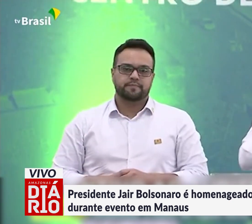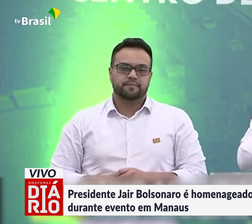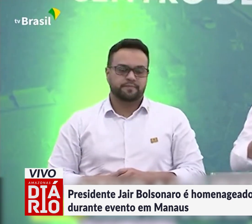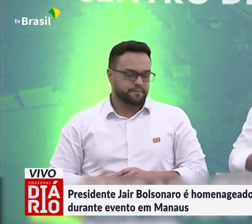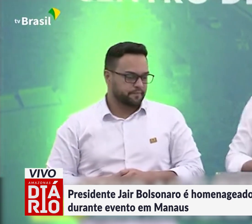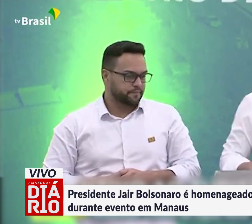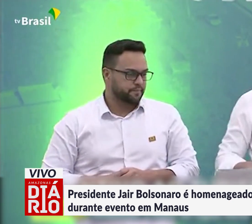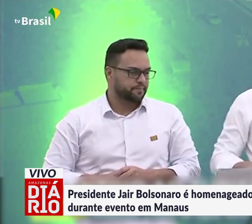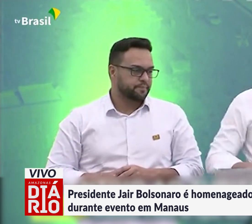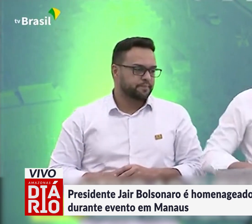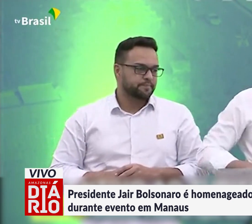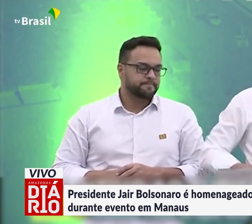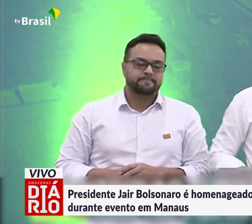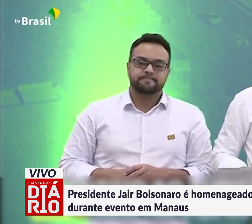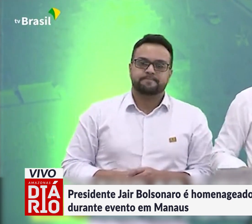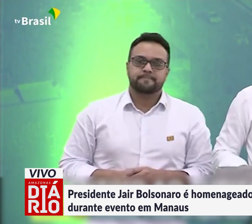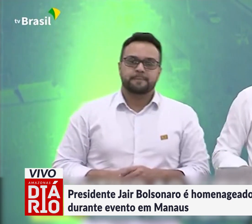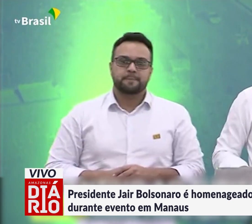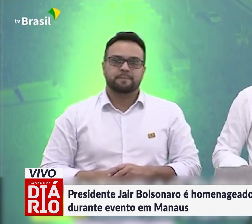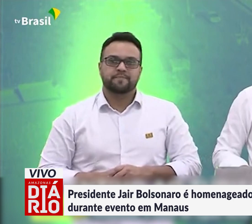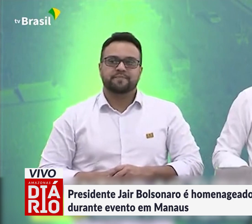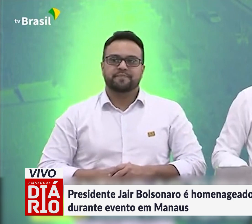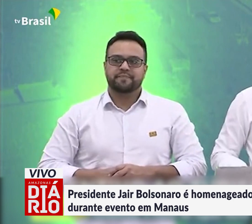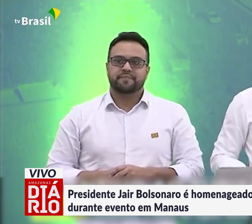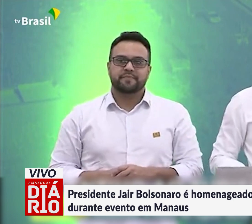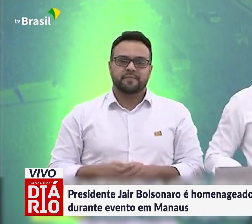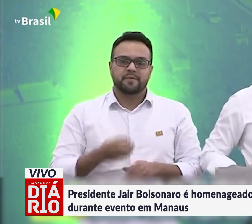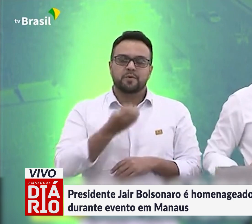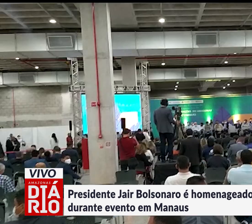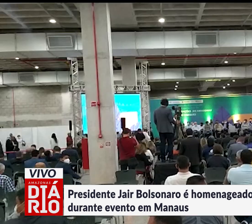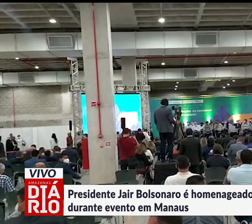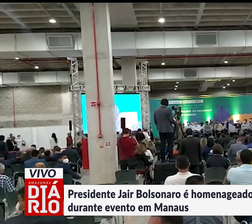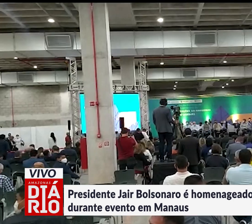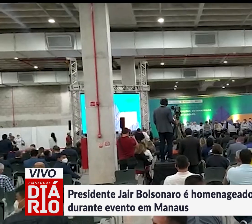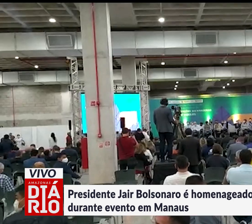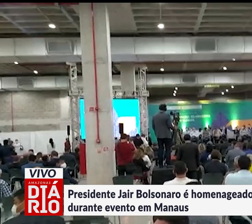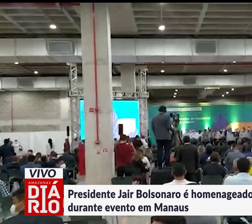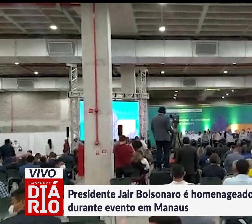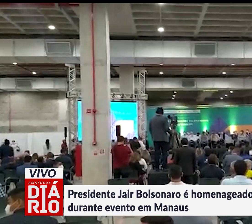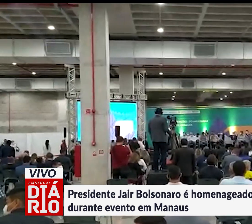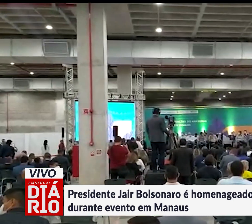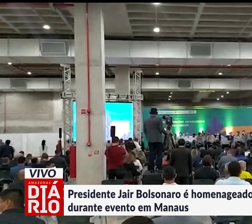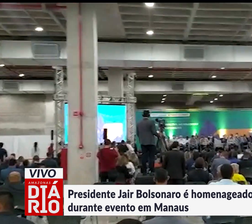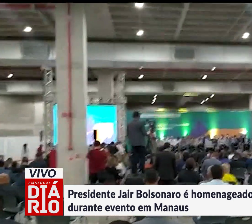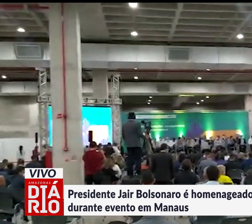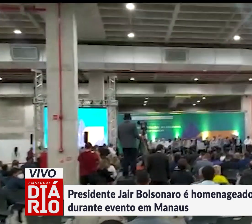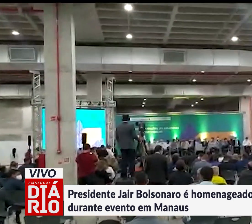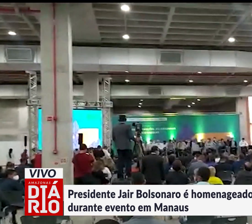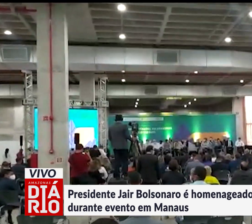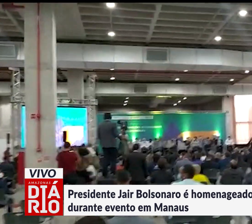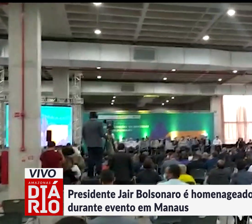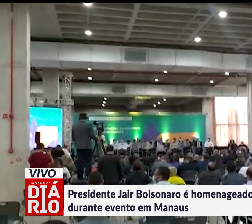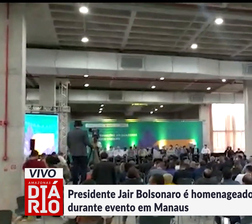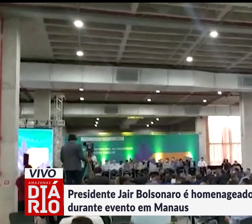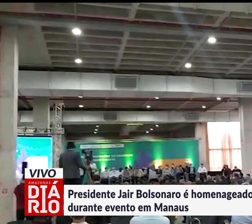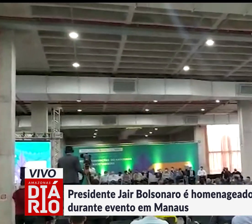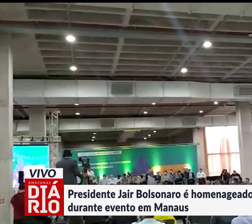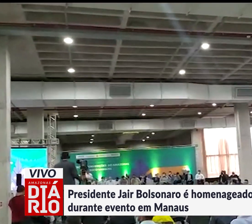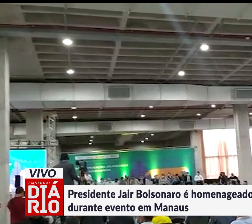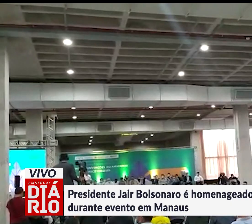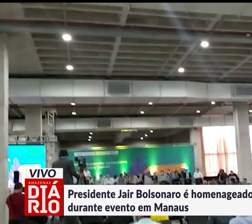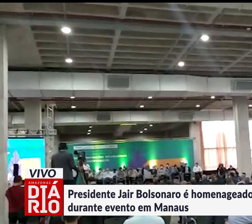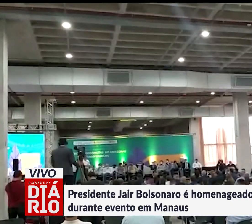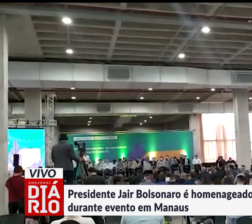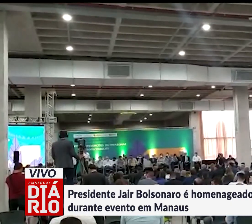do Amazonas foi abafado por vaias de manifestantes que estavam distribuídos ao longo do centro de